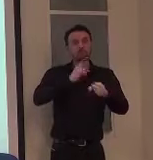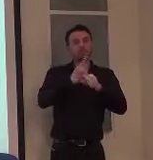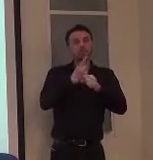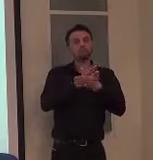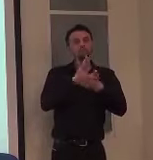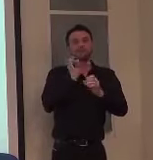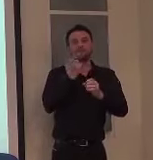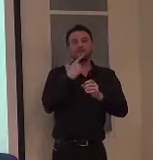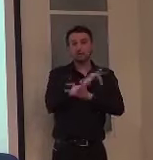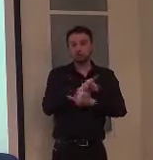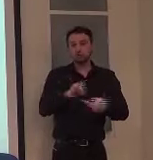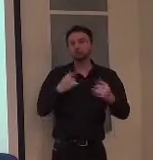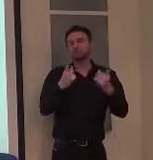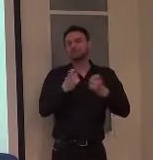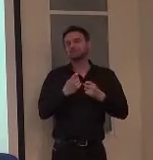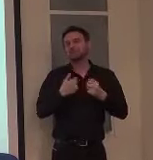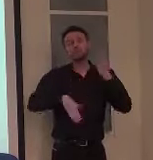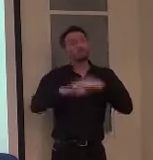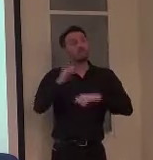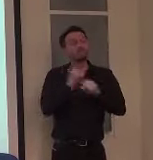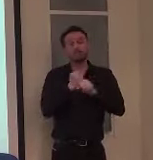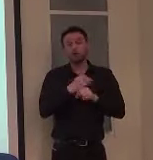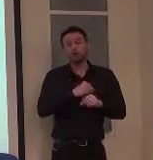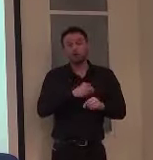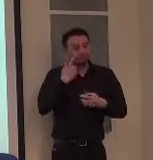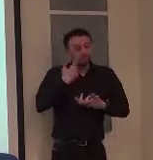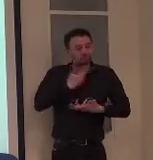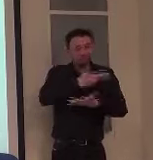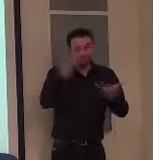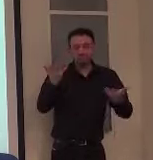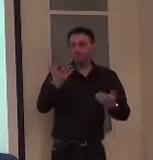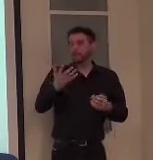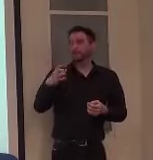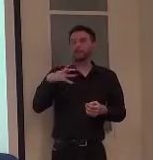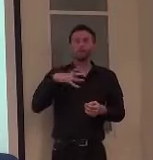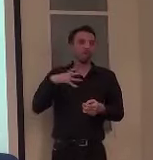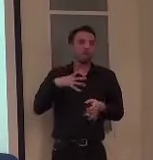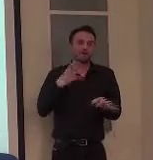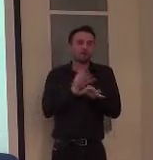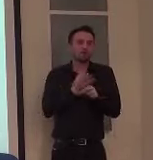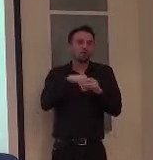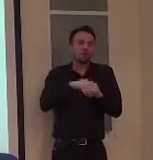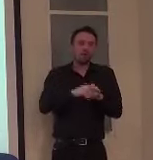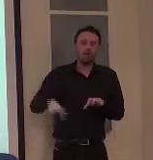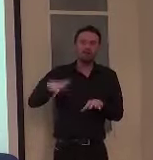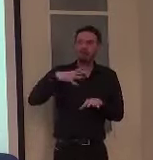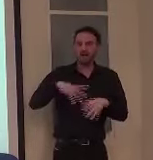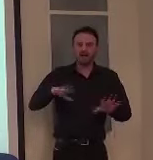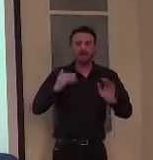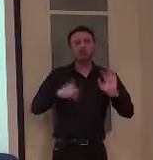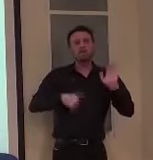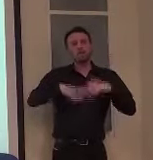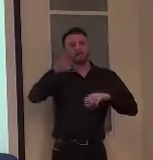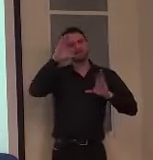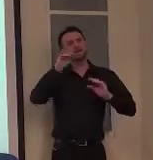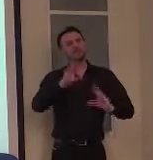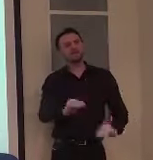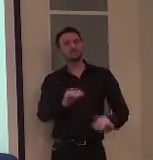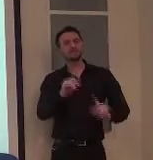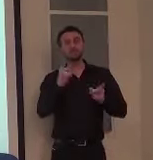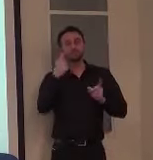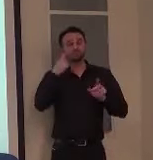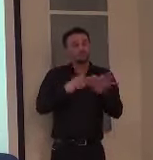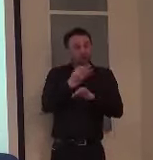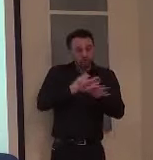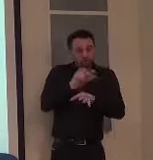datos se necesita mayor trabajo de sensibilización todavía en las comunidades educativas mayor capacitación y transmisión de